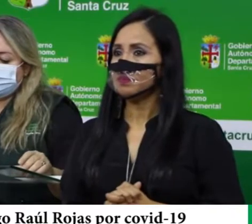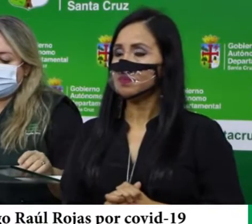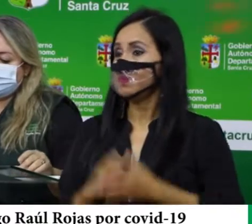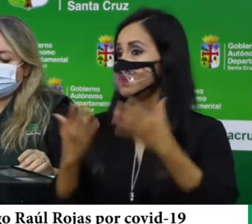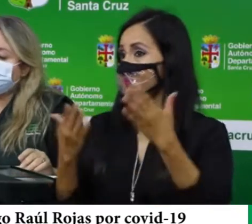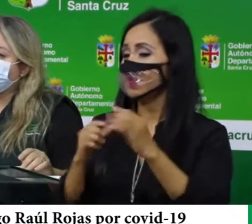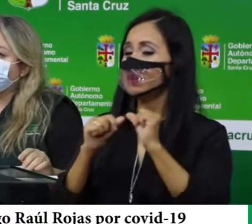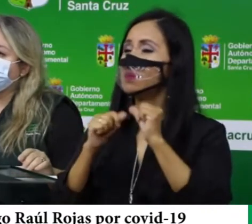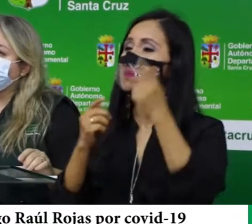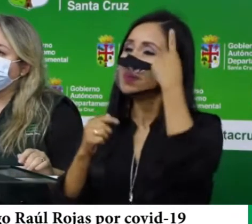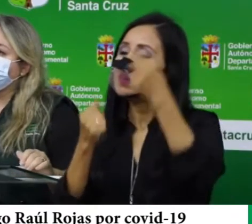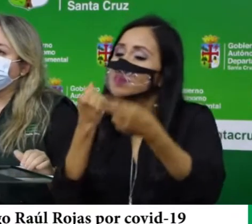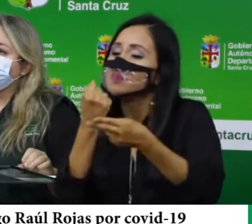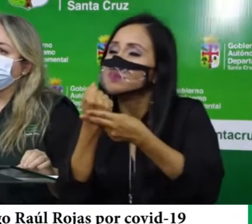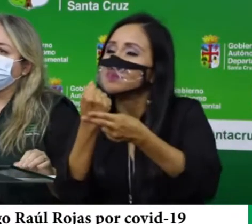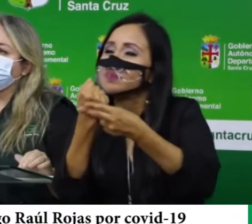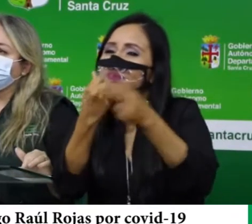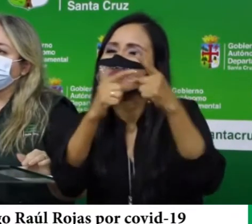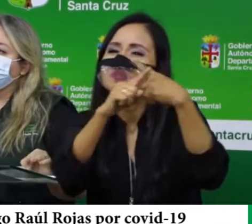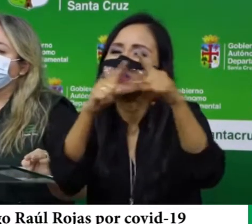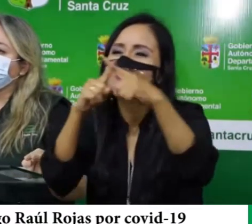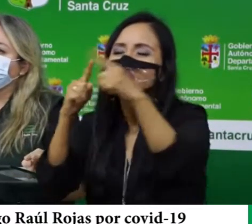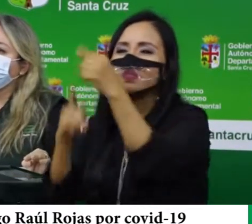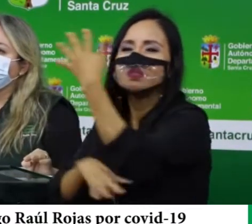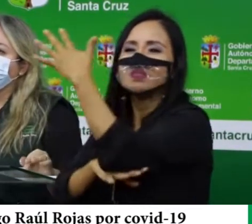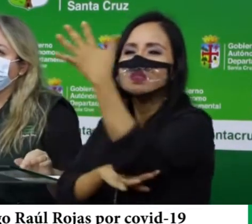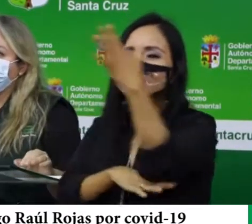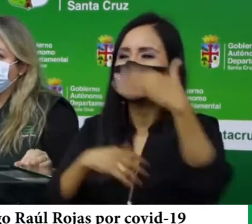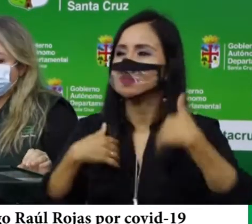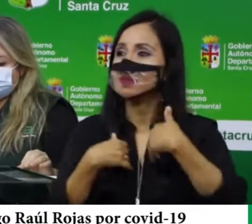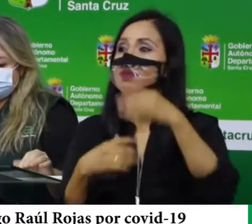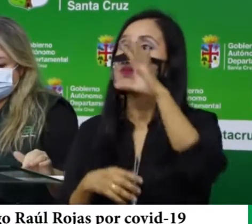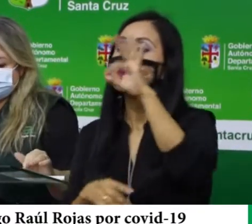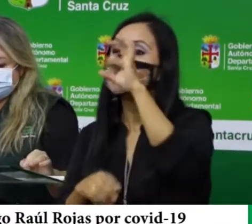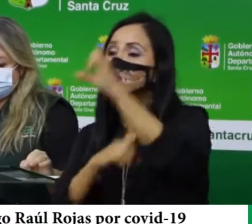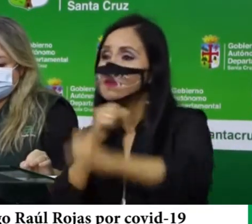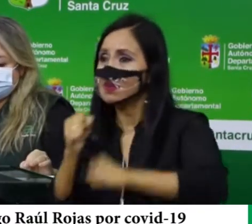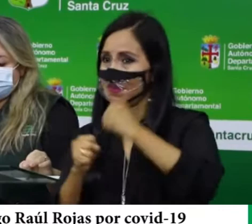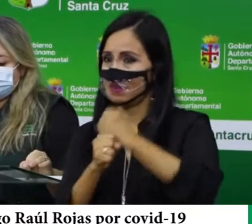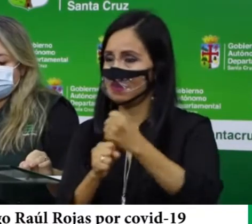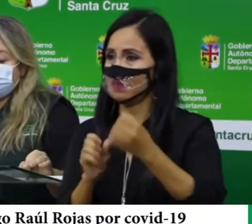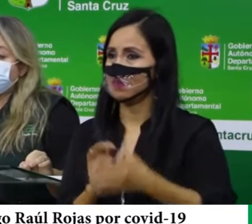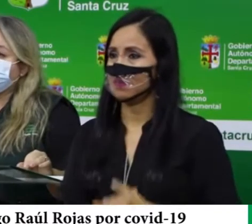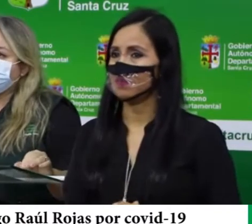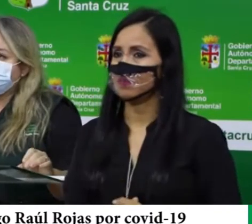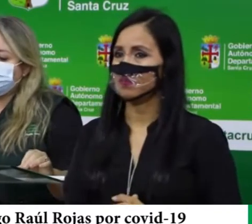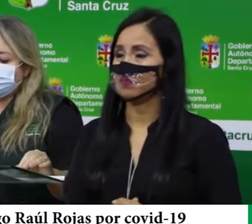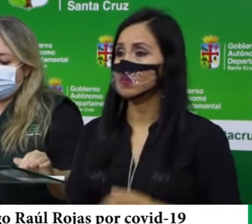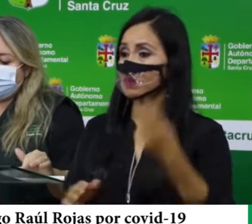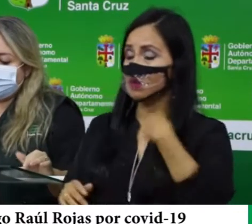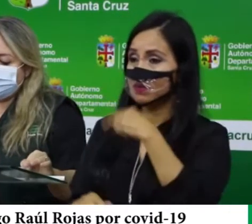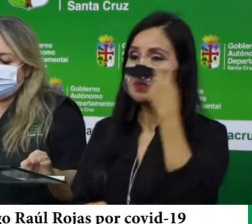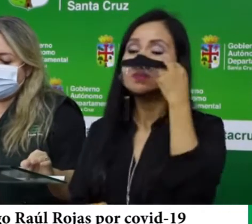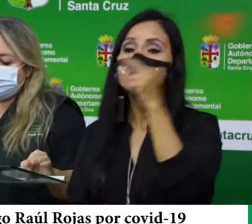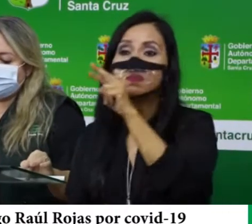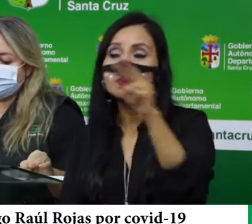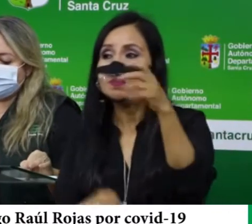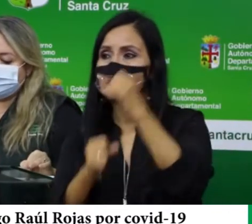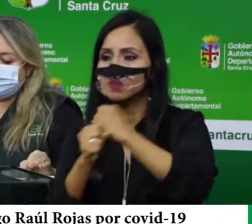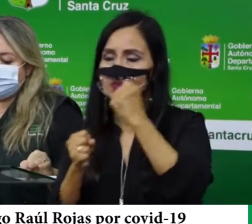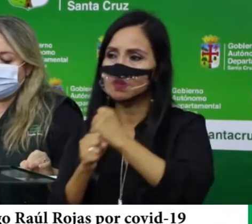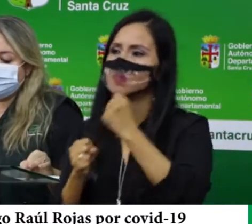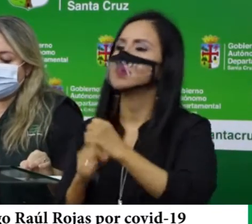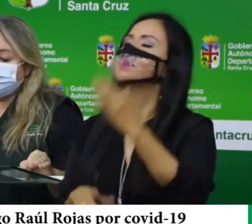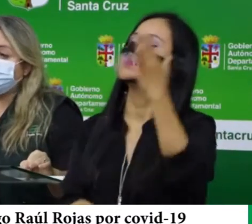la conservación de la biodiversidad durante 9 años. Quienes te vimos trabajar sin